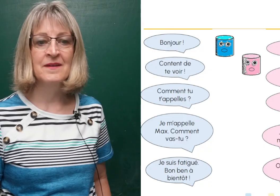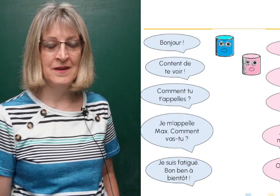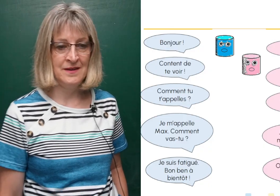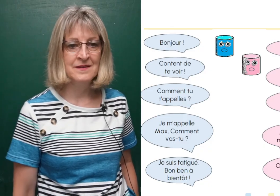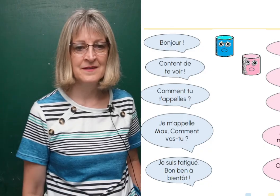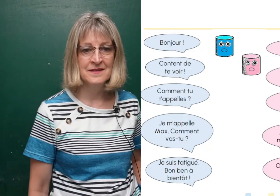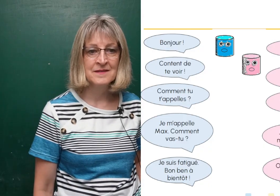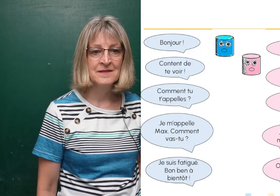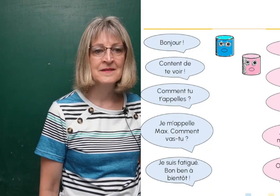Ouais.